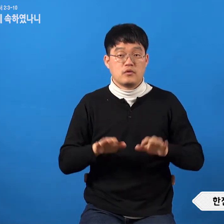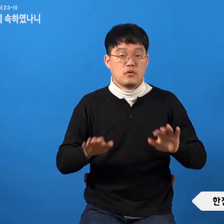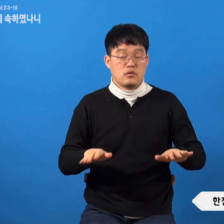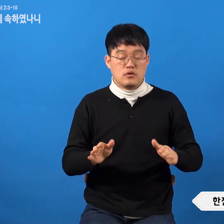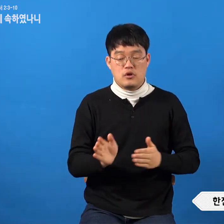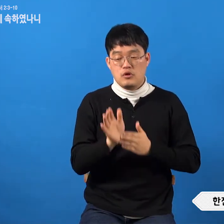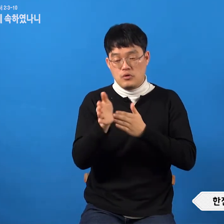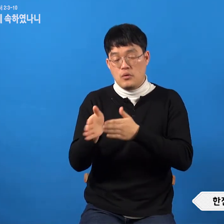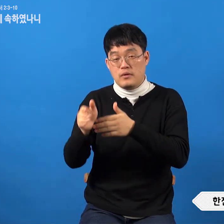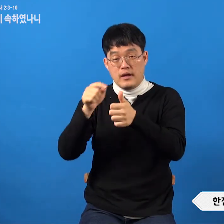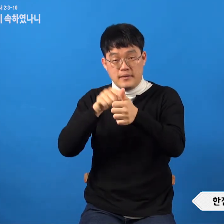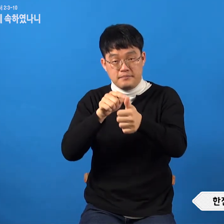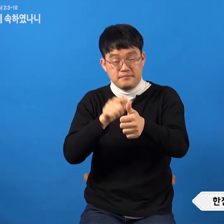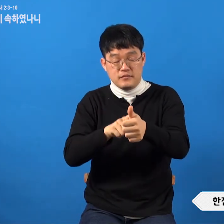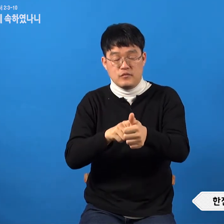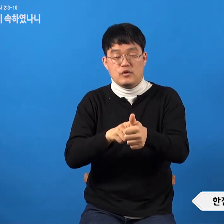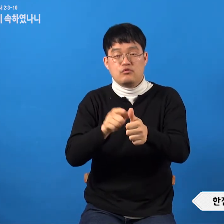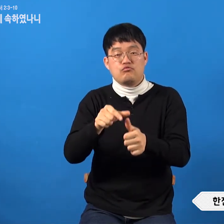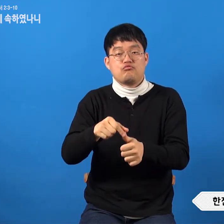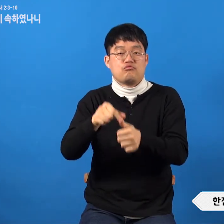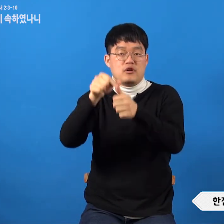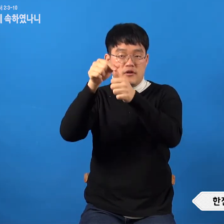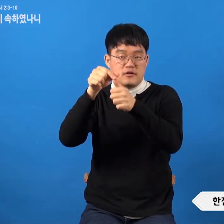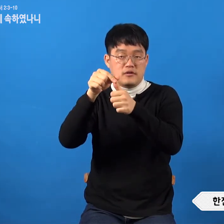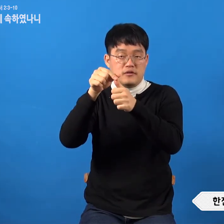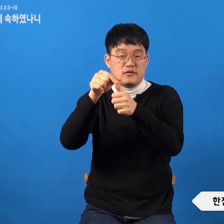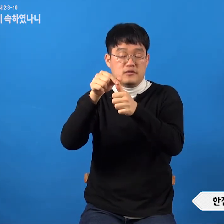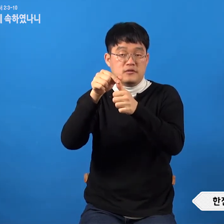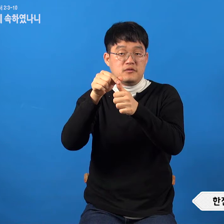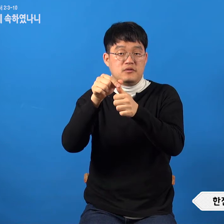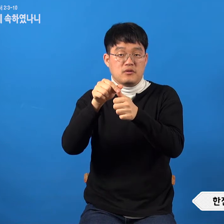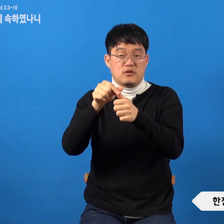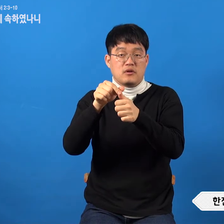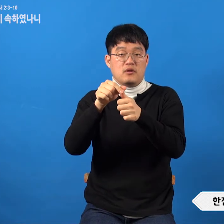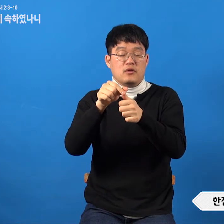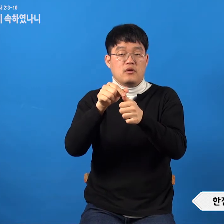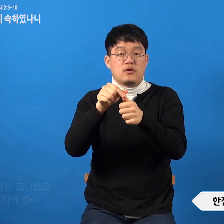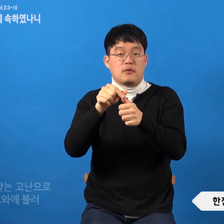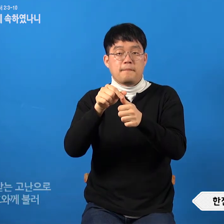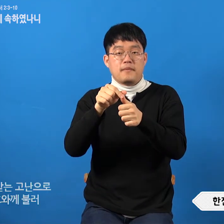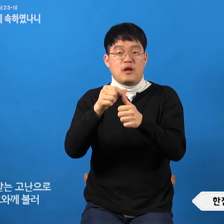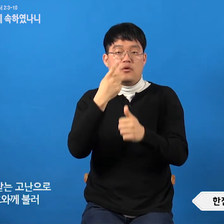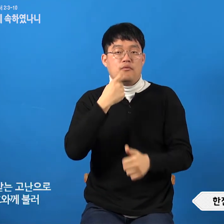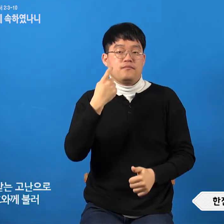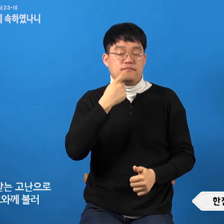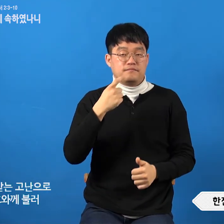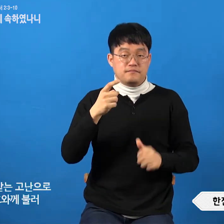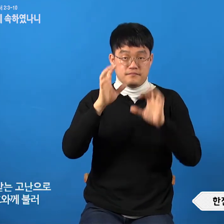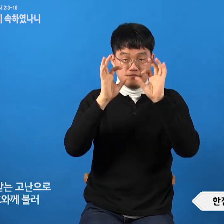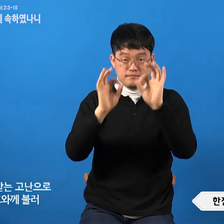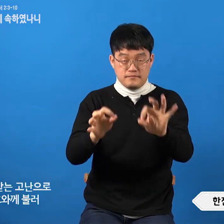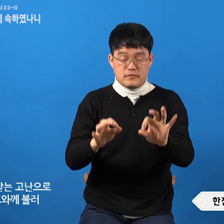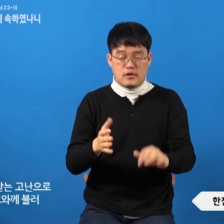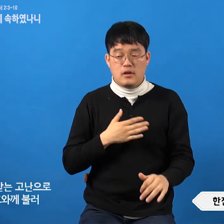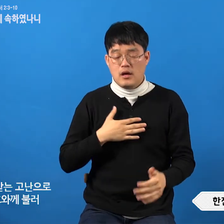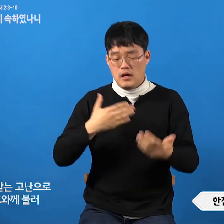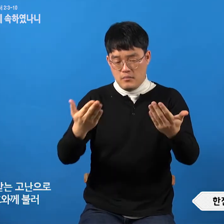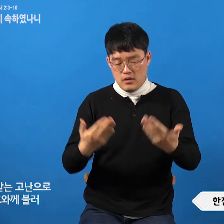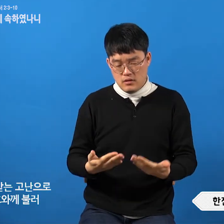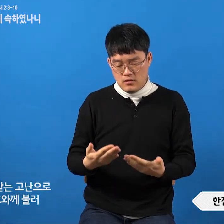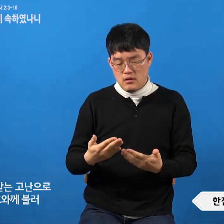한번 살펴보십시다. 먼저 2절에 이르되 내가 받는 고난으로 말미암아 여호와께